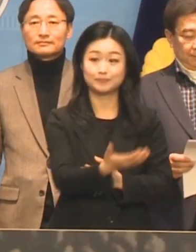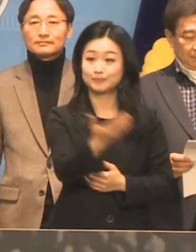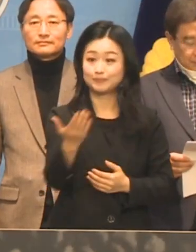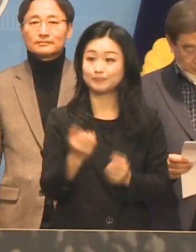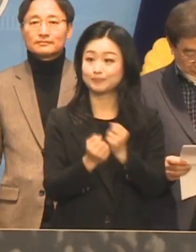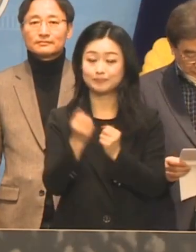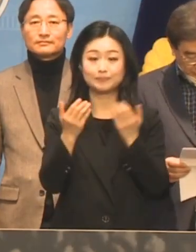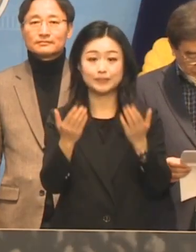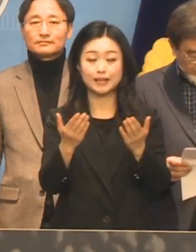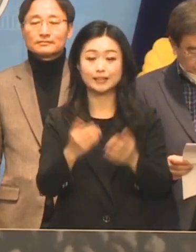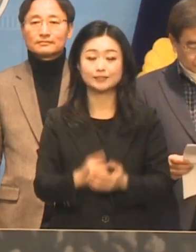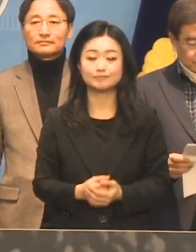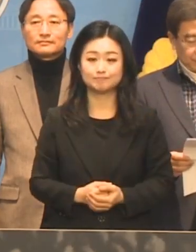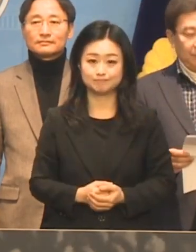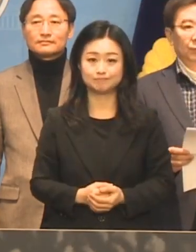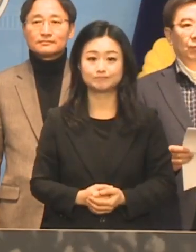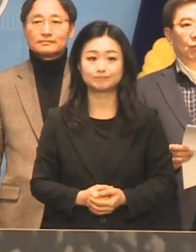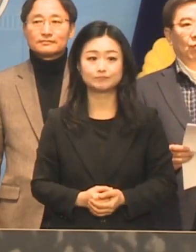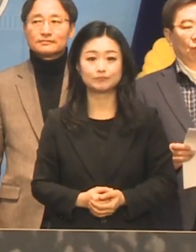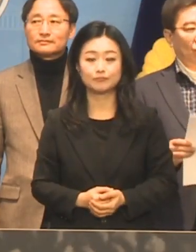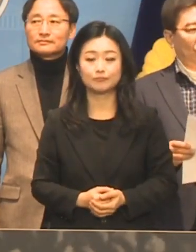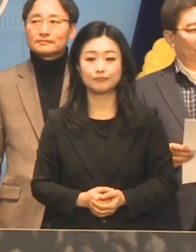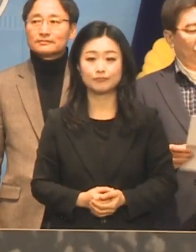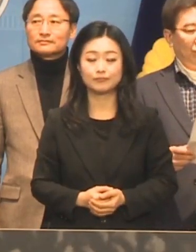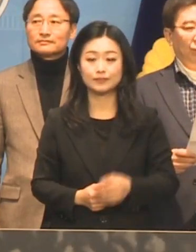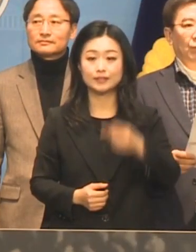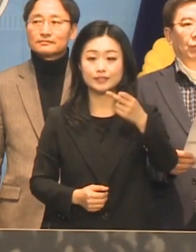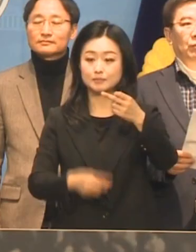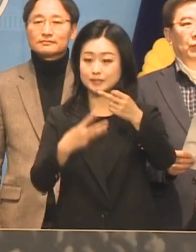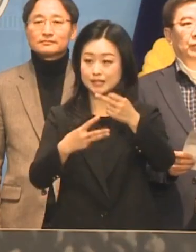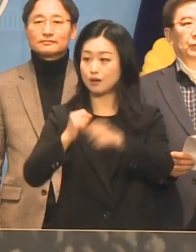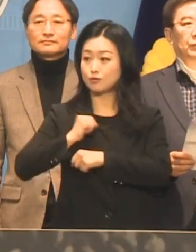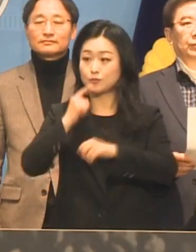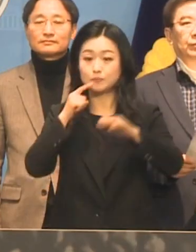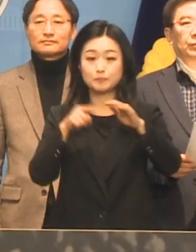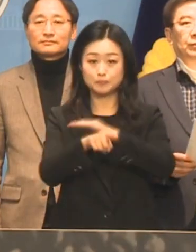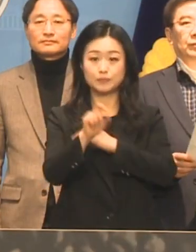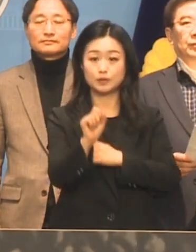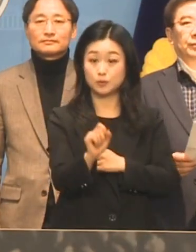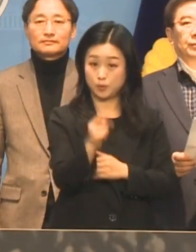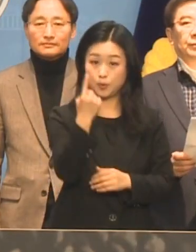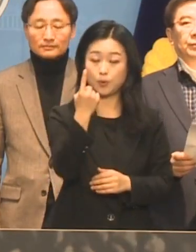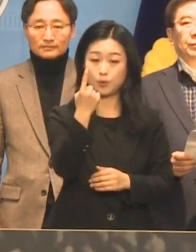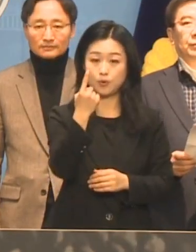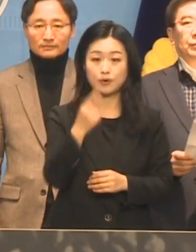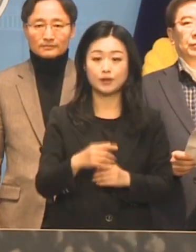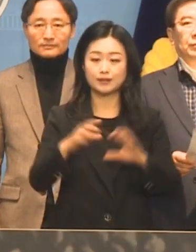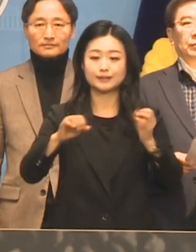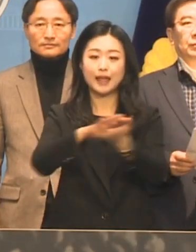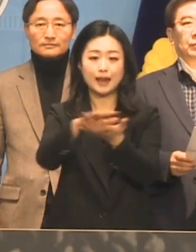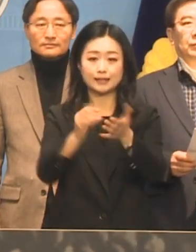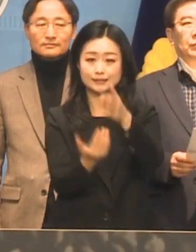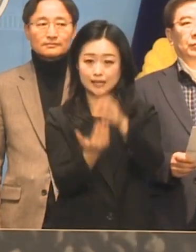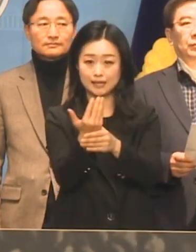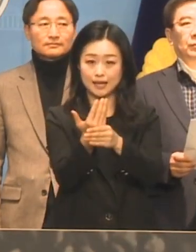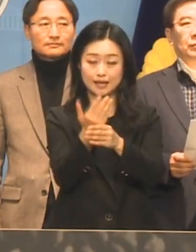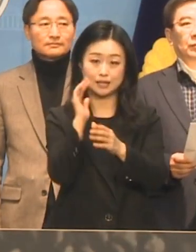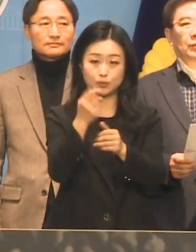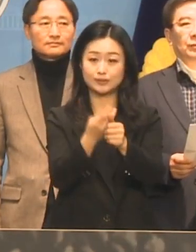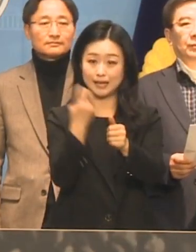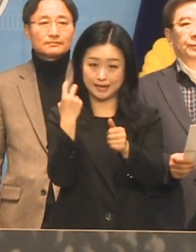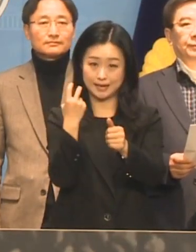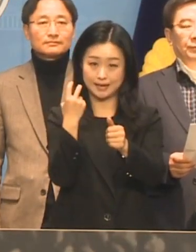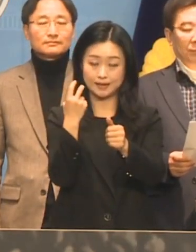됐습니다. 읽어드리겠습니다. 12.3 비상계엄 선포로 시작된 내란 사태와 탄핵 정국의